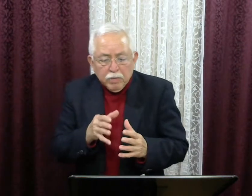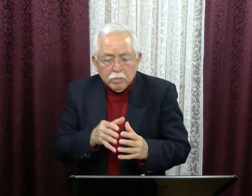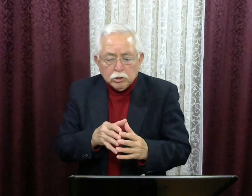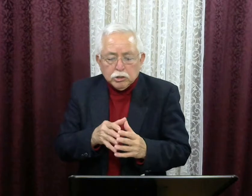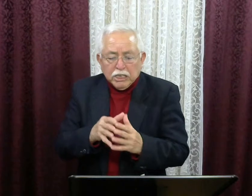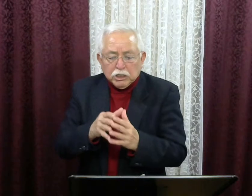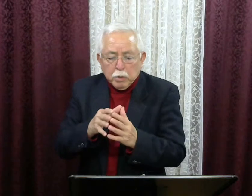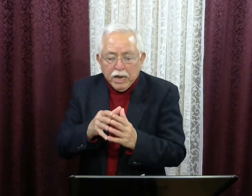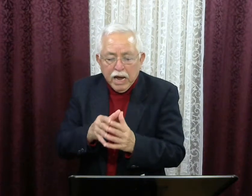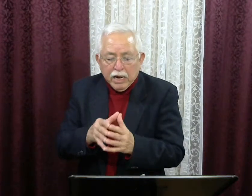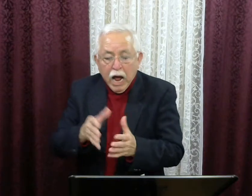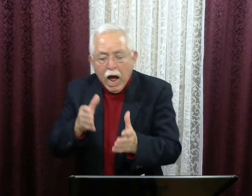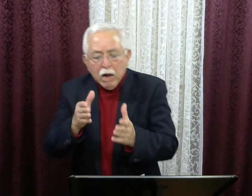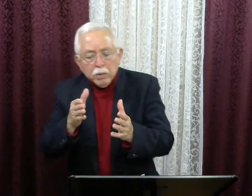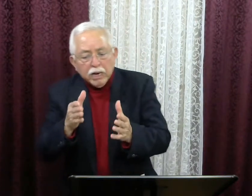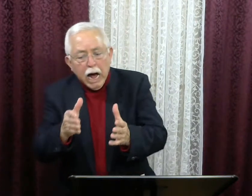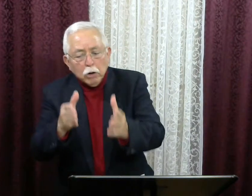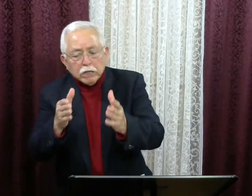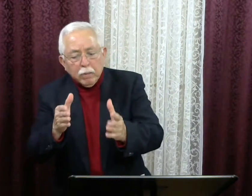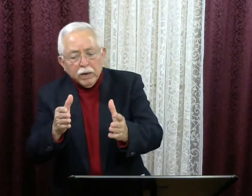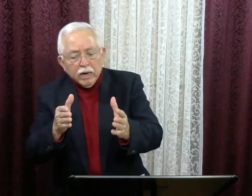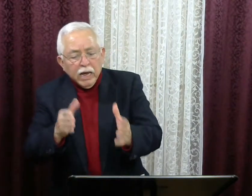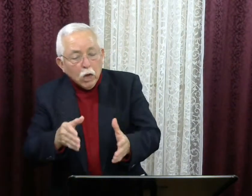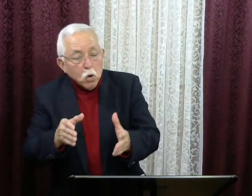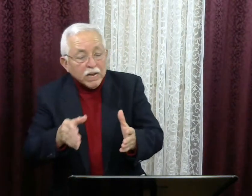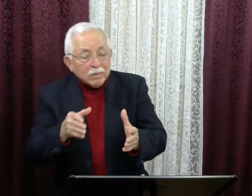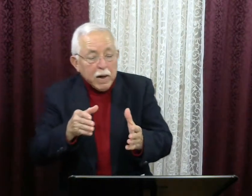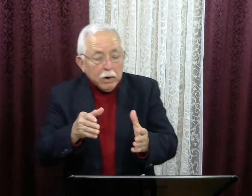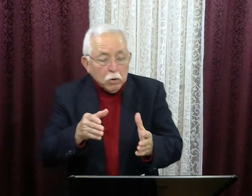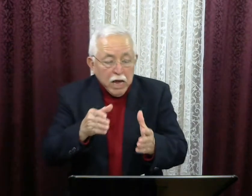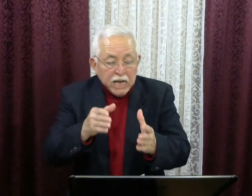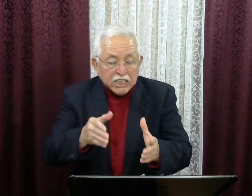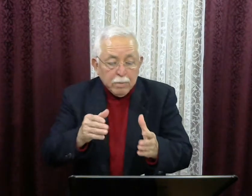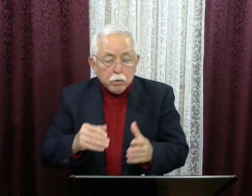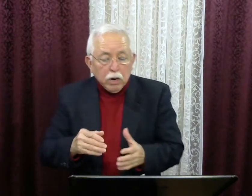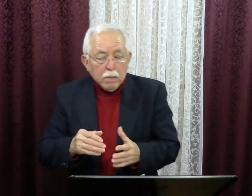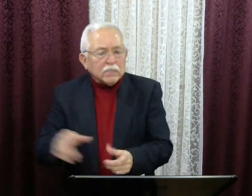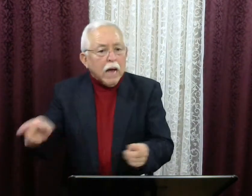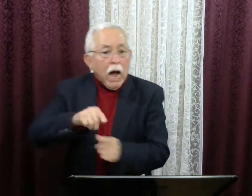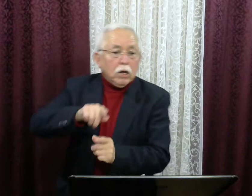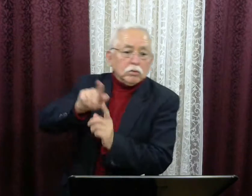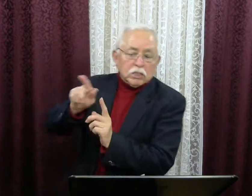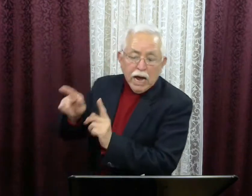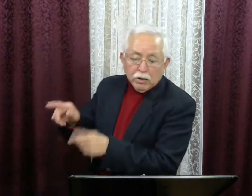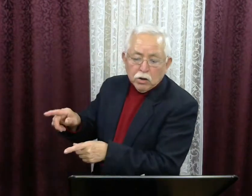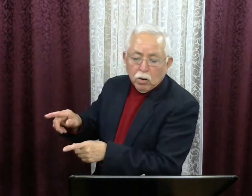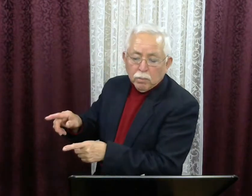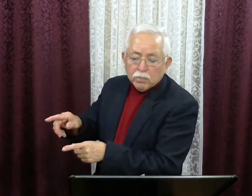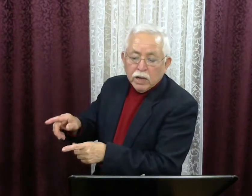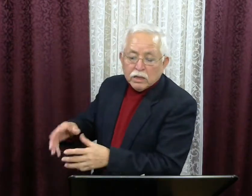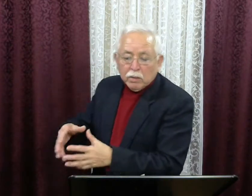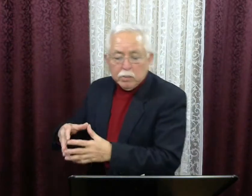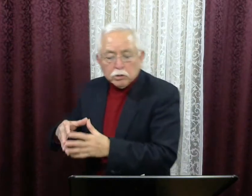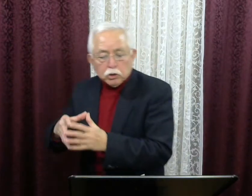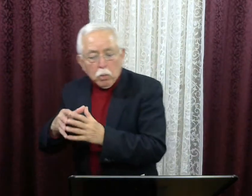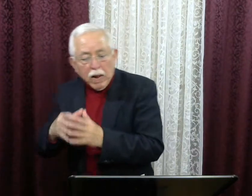No debemos desmayar al mirar o saber que un hermano esté en problemas. Al contrario, debemos doblar